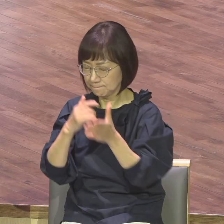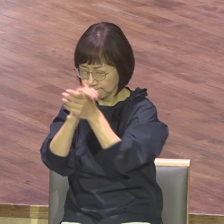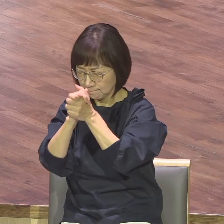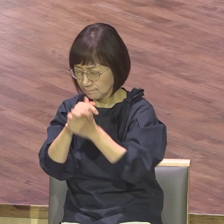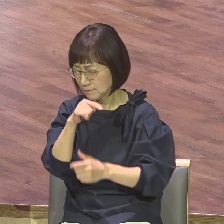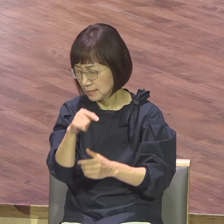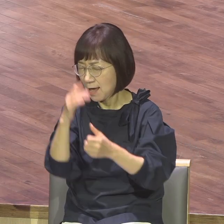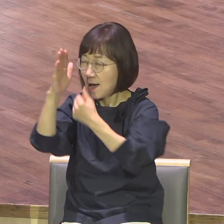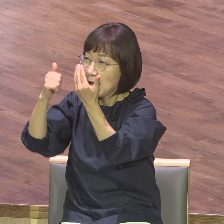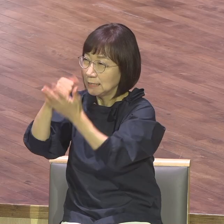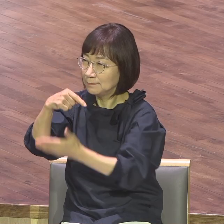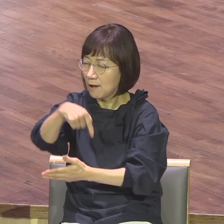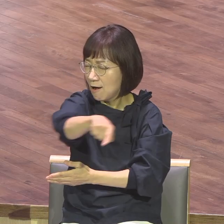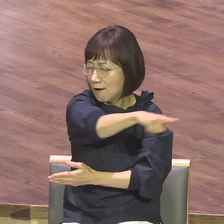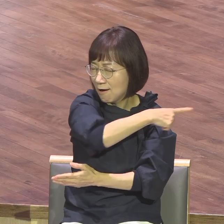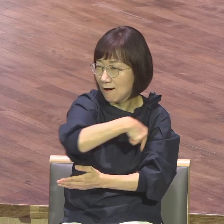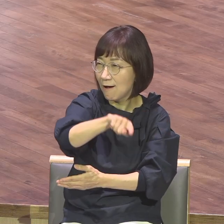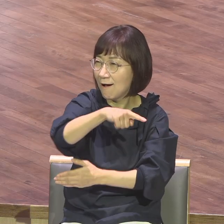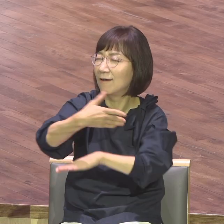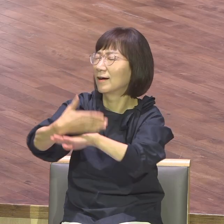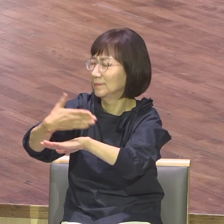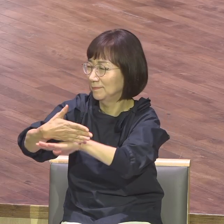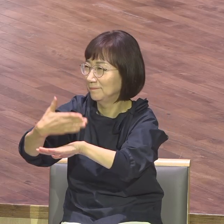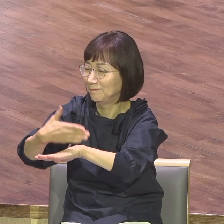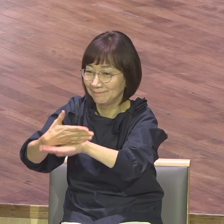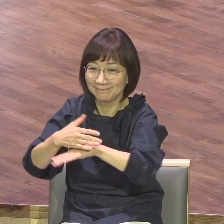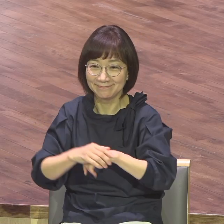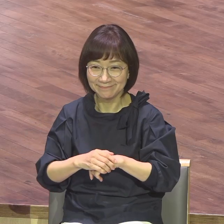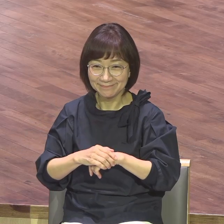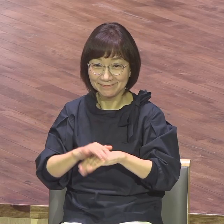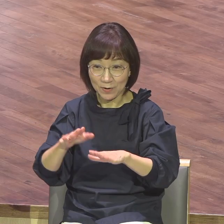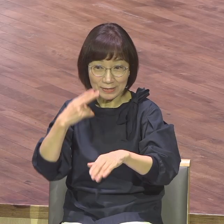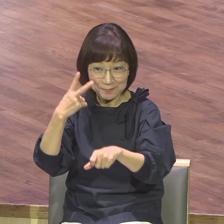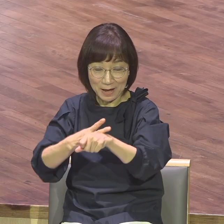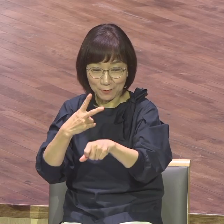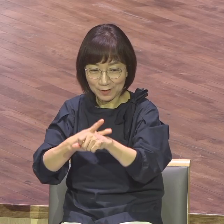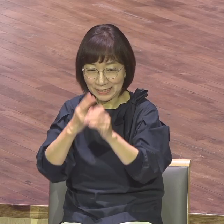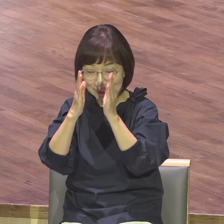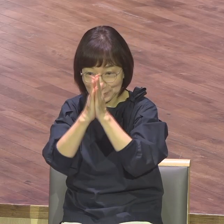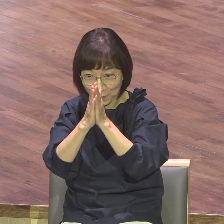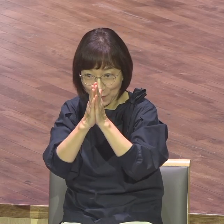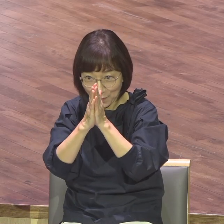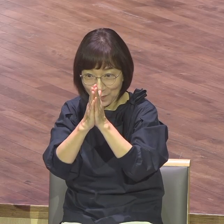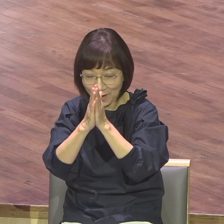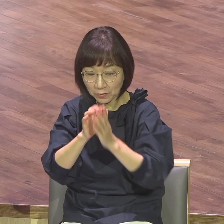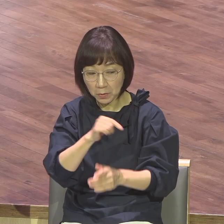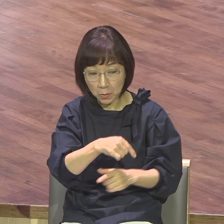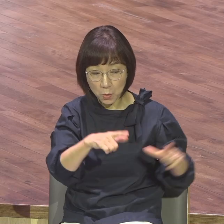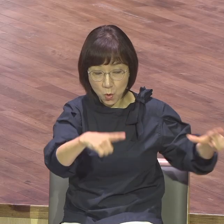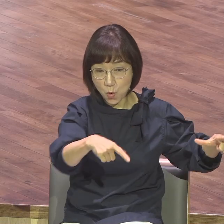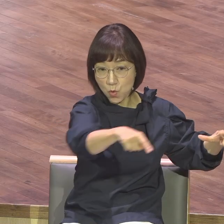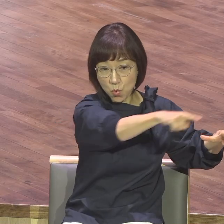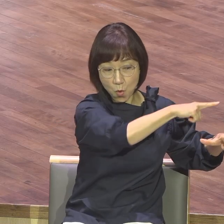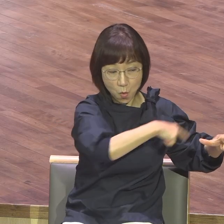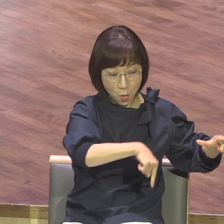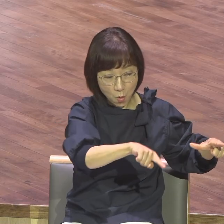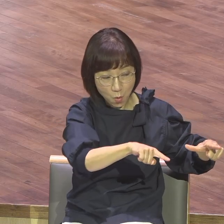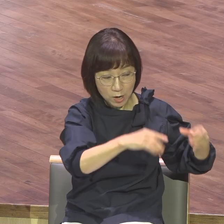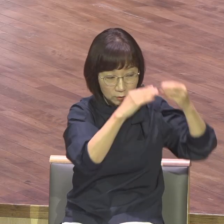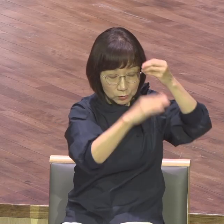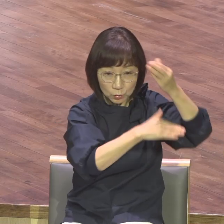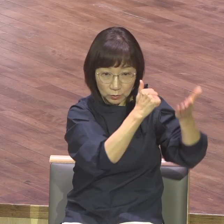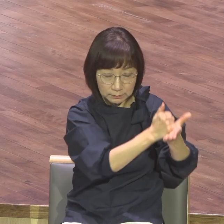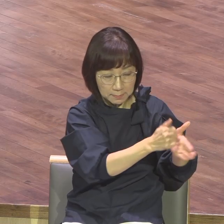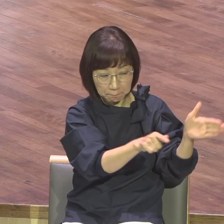감사로 시작합니다. 감사로. 감사로. 사도 바울의 기도를 보면요, 에베소 교회의 이 성도들이 보여준